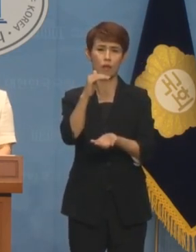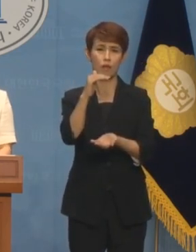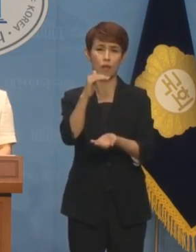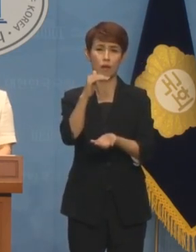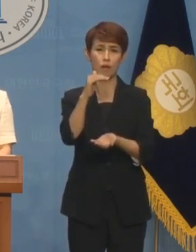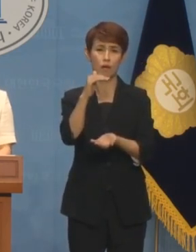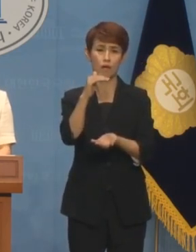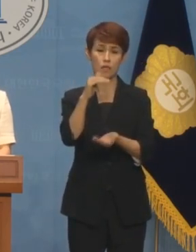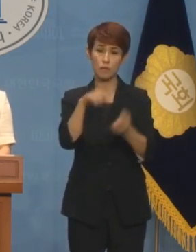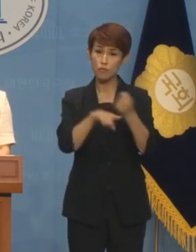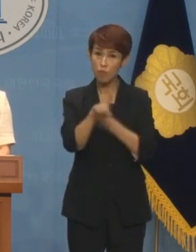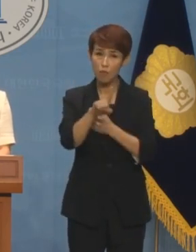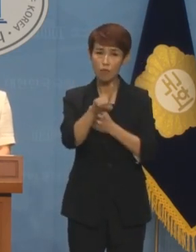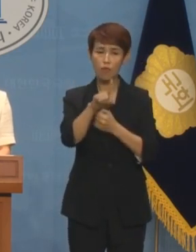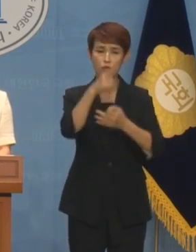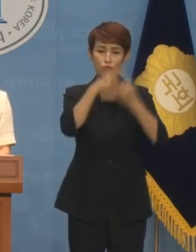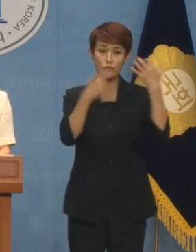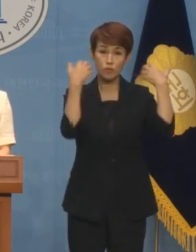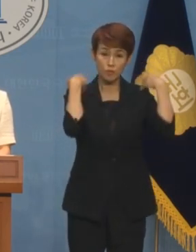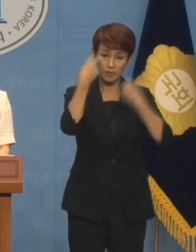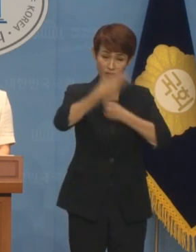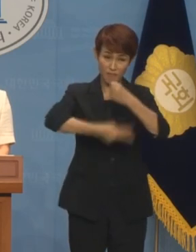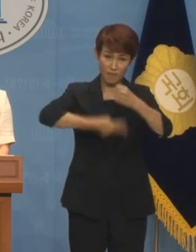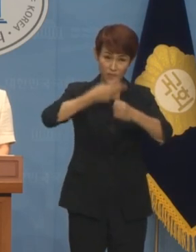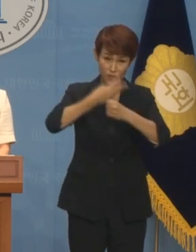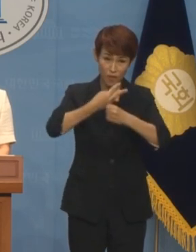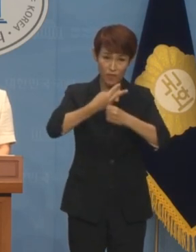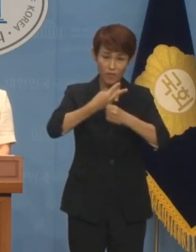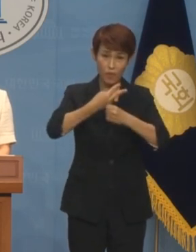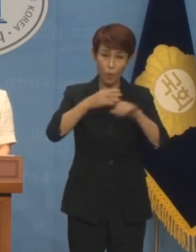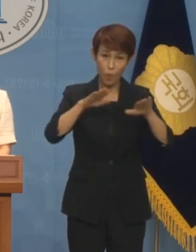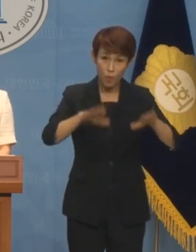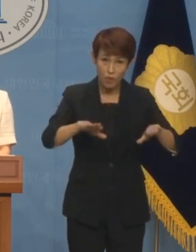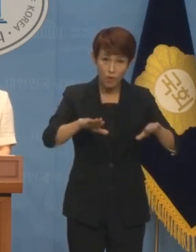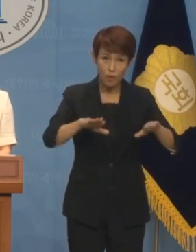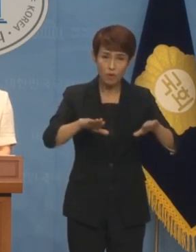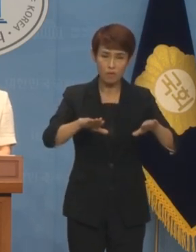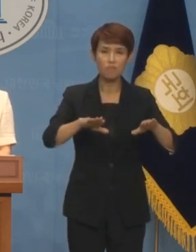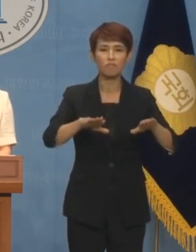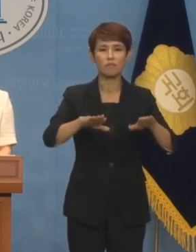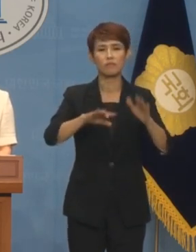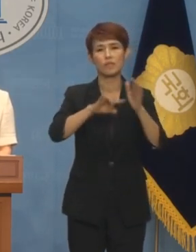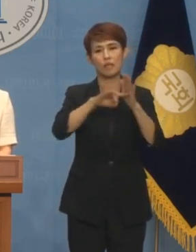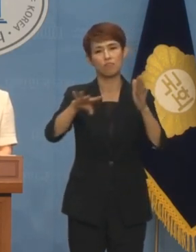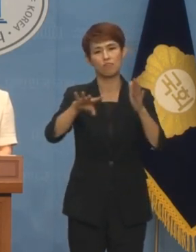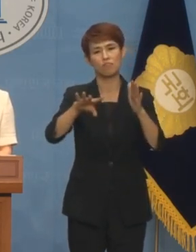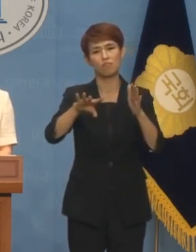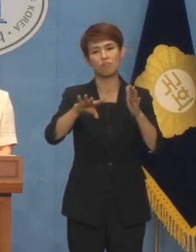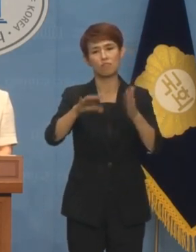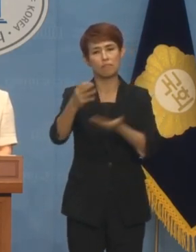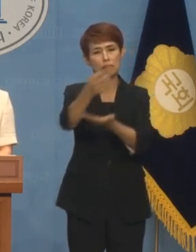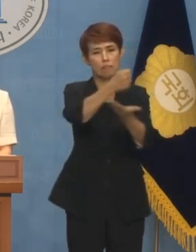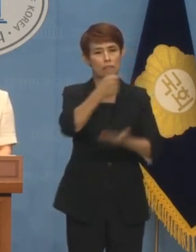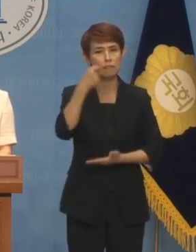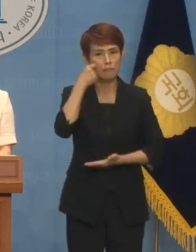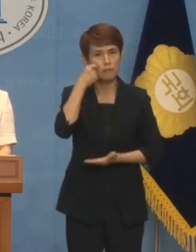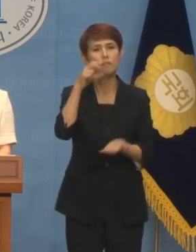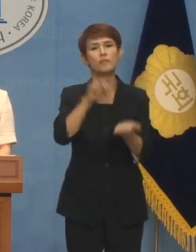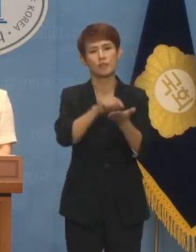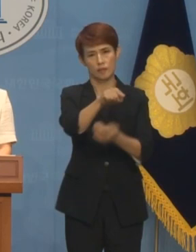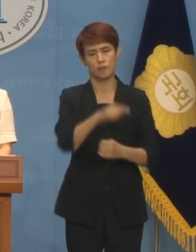이 말은 윤석열 정부 3년 차인 올해마저도 대규모의 세수 펑크가 예정되어 있다는